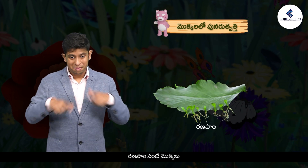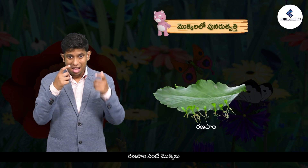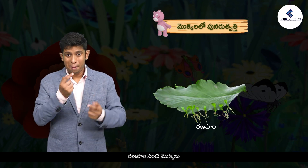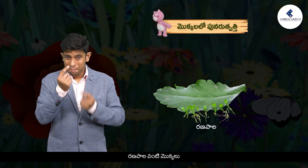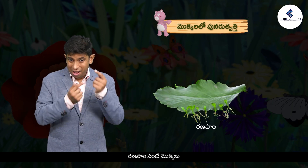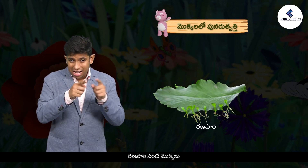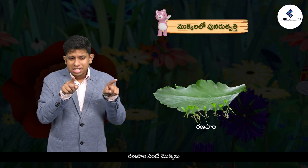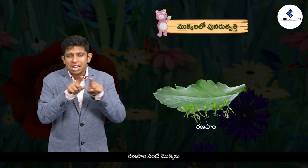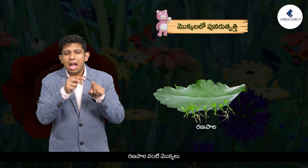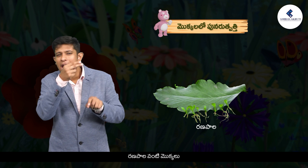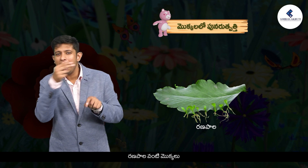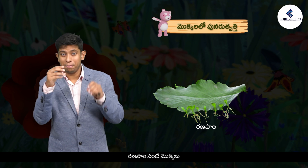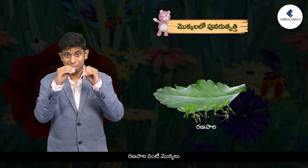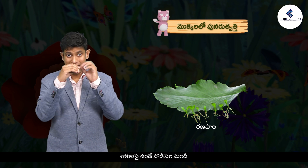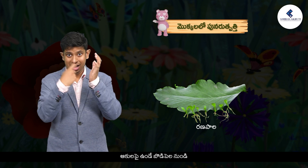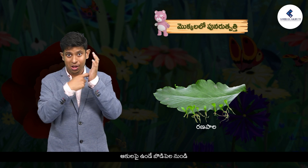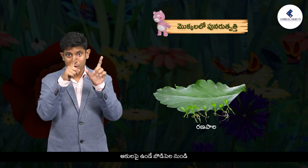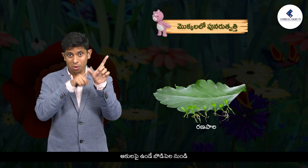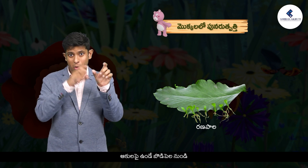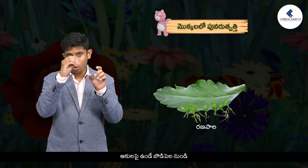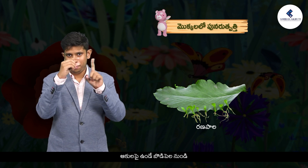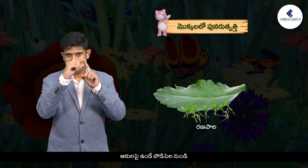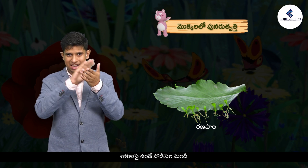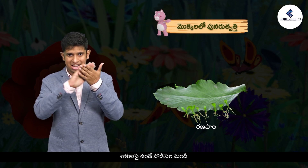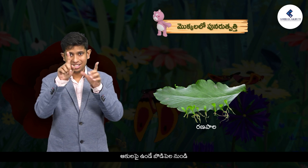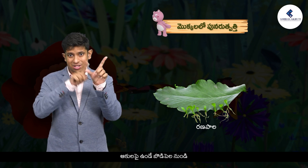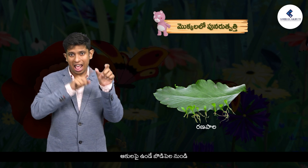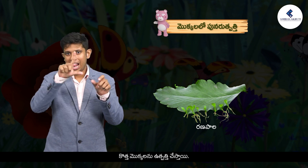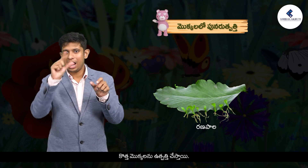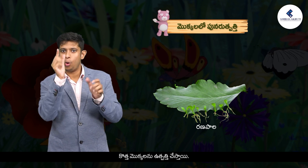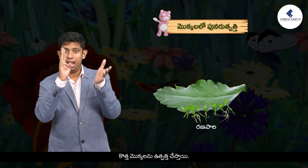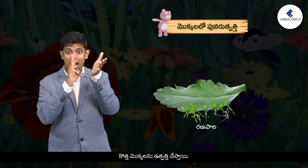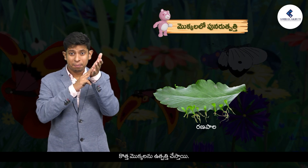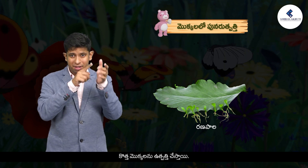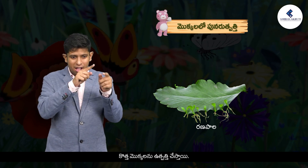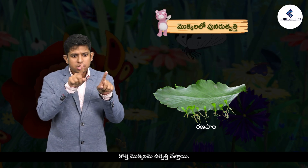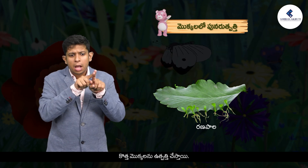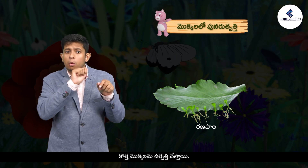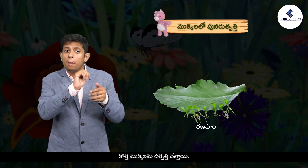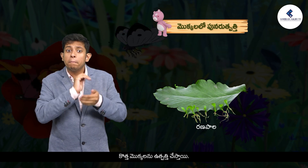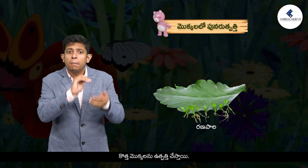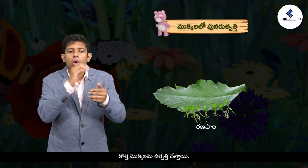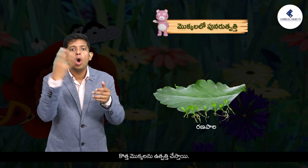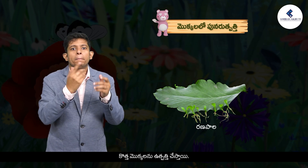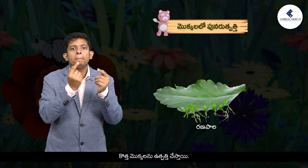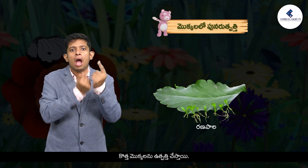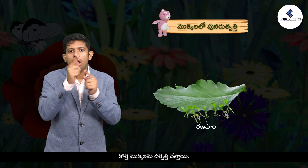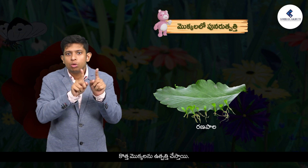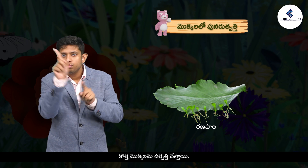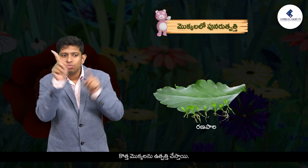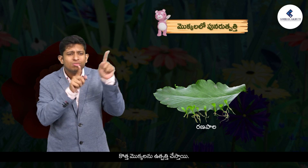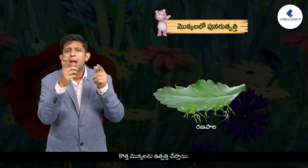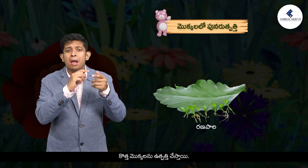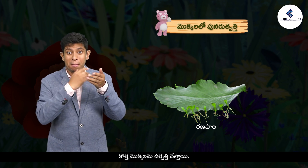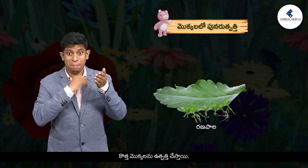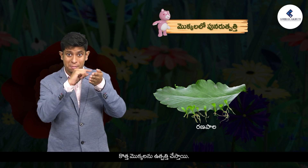రణపాల వంటి మొక్కలు ఆకులపై ఉండే బొడిపెల నుండి కొత్త మొక్కలను ఉత్పత్తి చేస్తాయి.